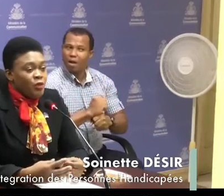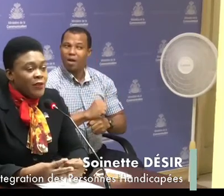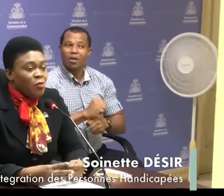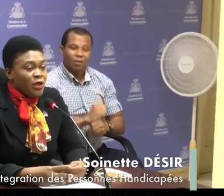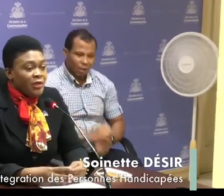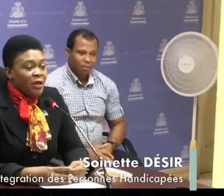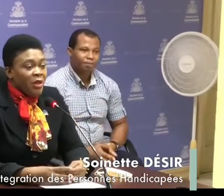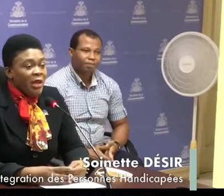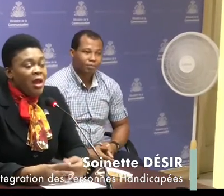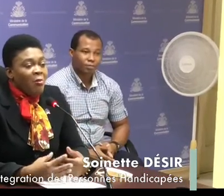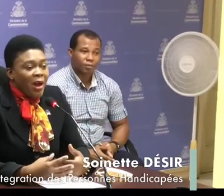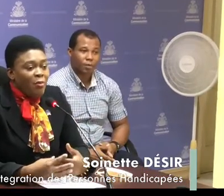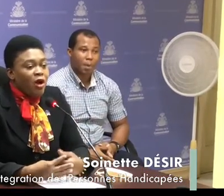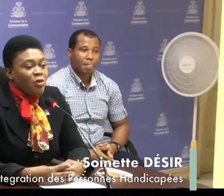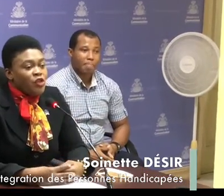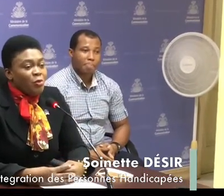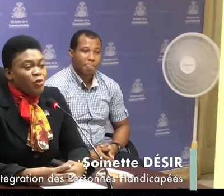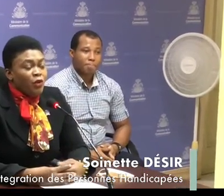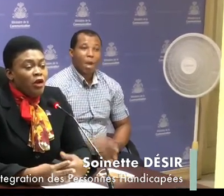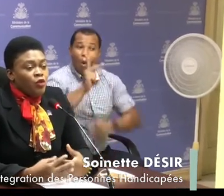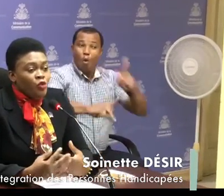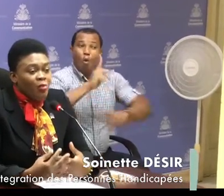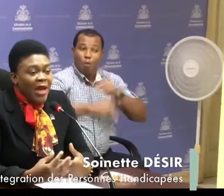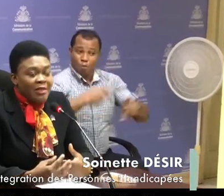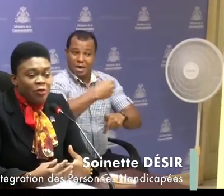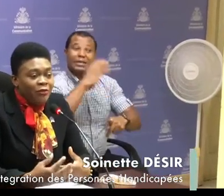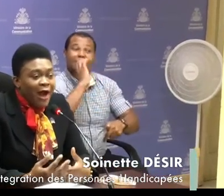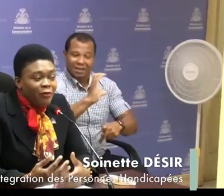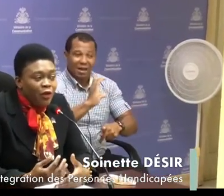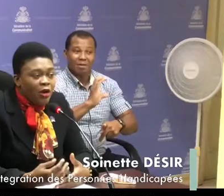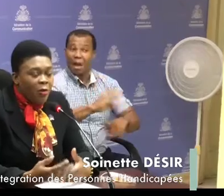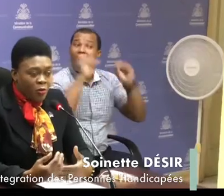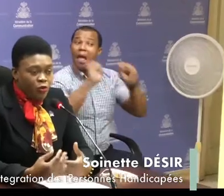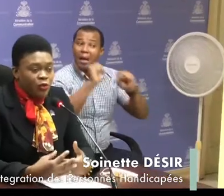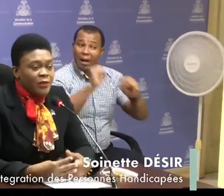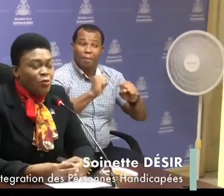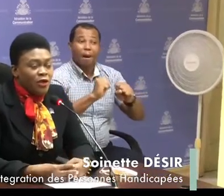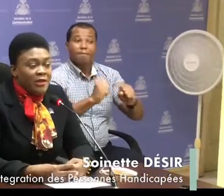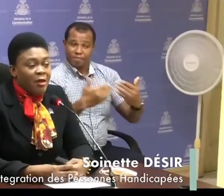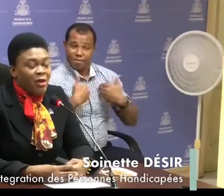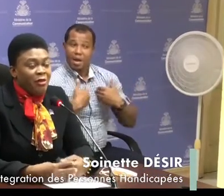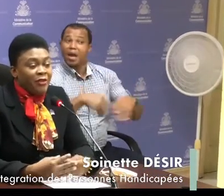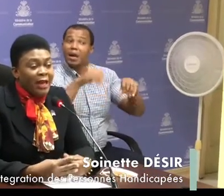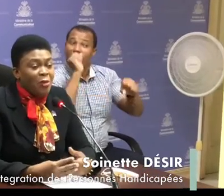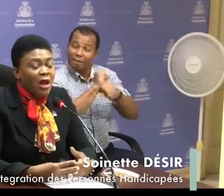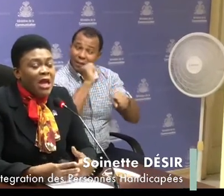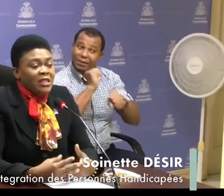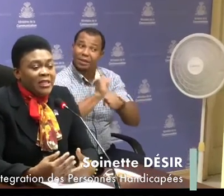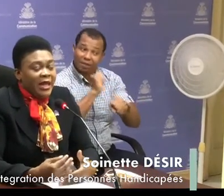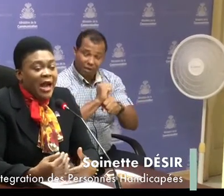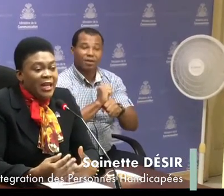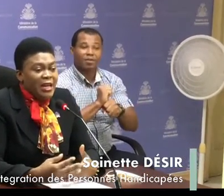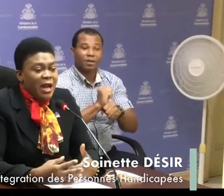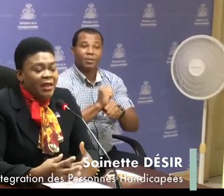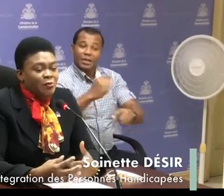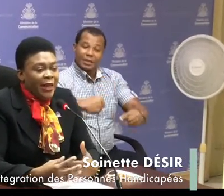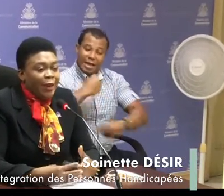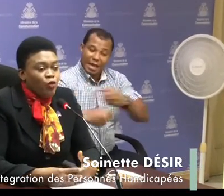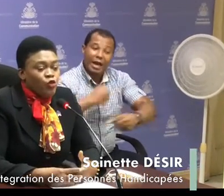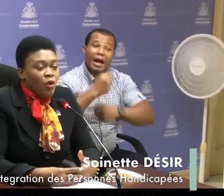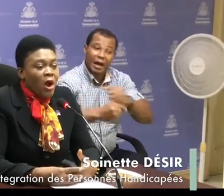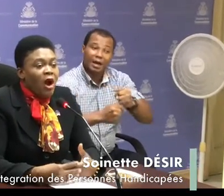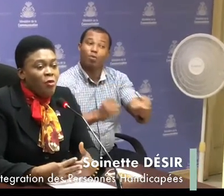parce que c'est un moun handicapé, pas pour embaucher moun sous base de faveur parce que c'est un moun handicapé, mais vraiment c'est aller dans